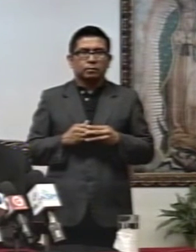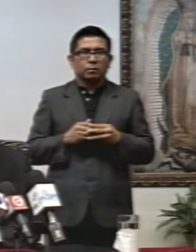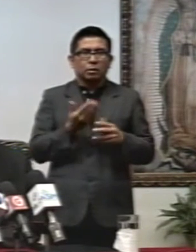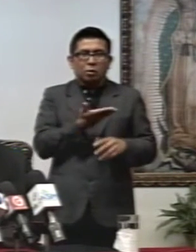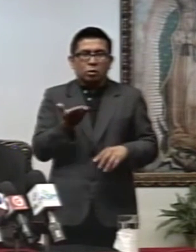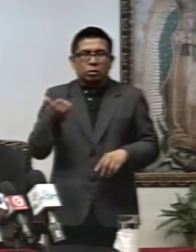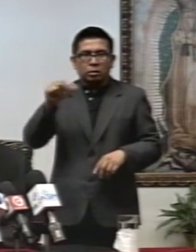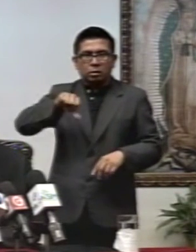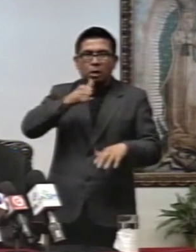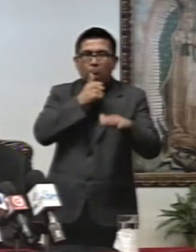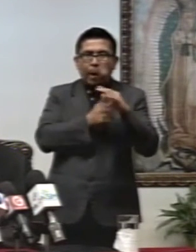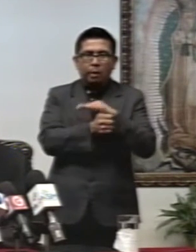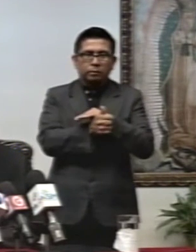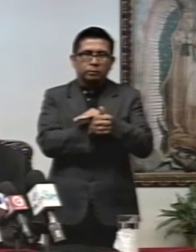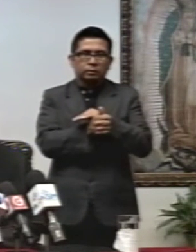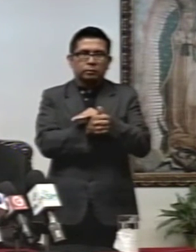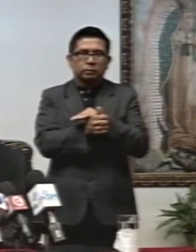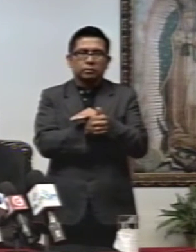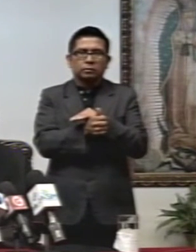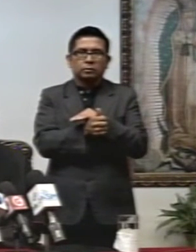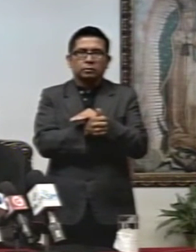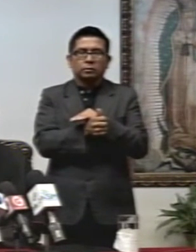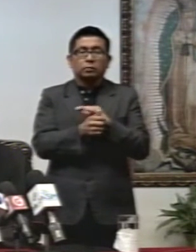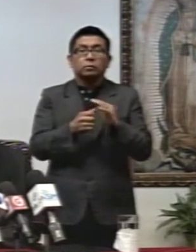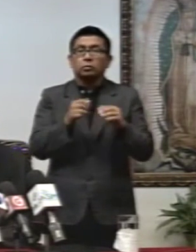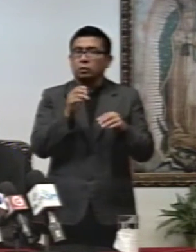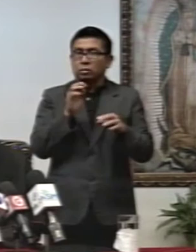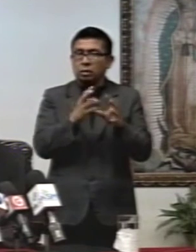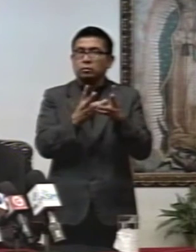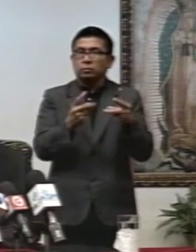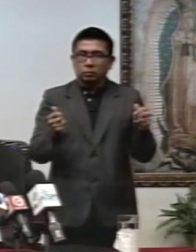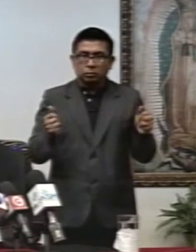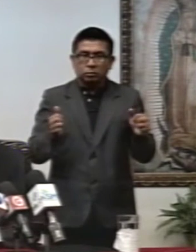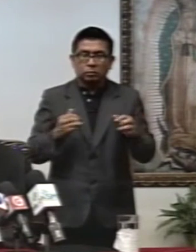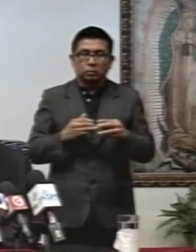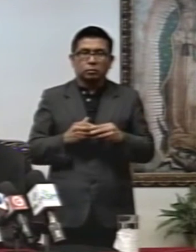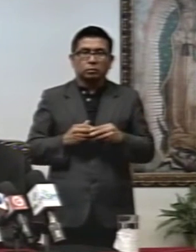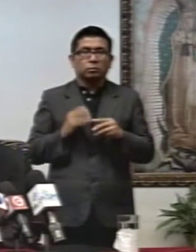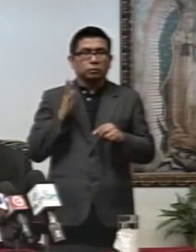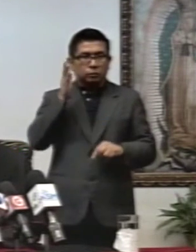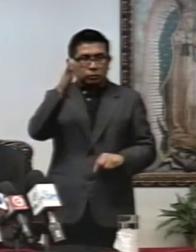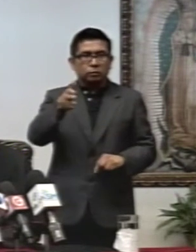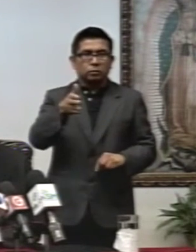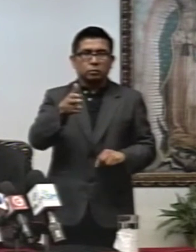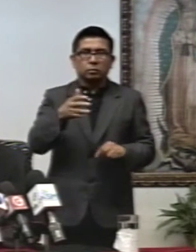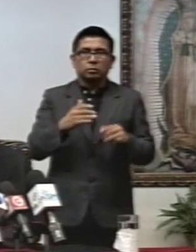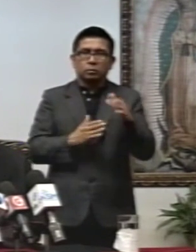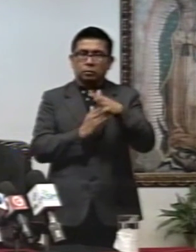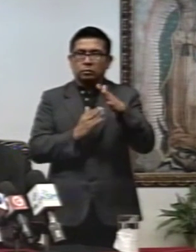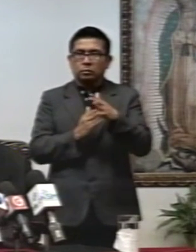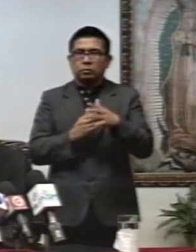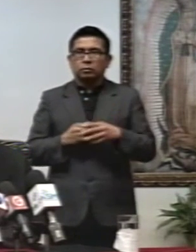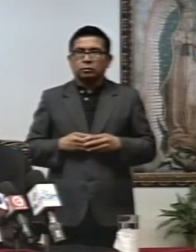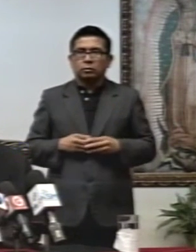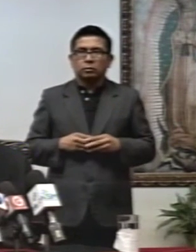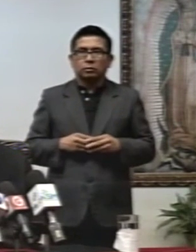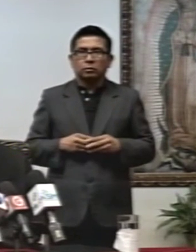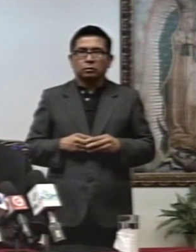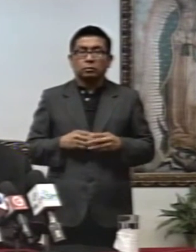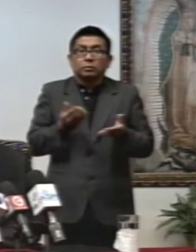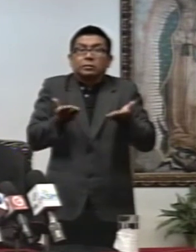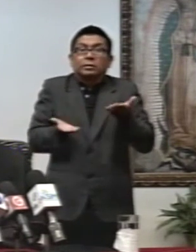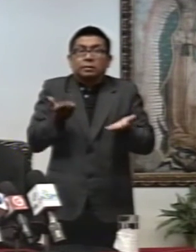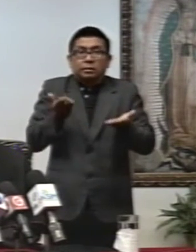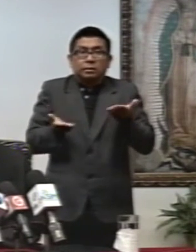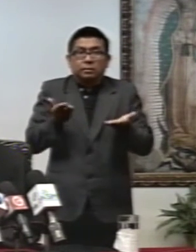actos de corrupción, se supere. Es la única forma en que se pueden superar, si